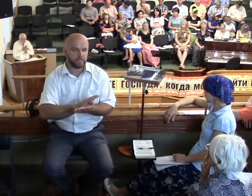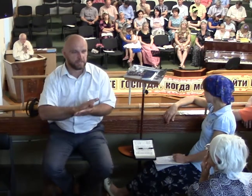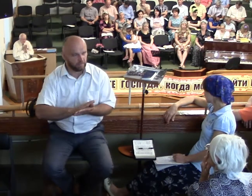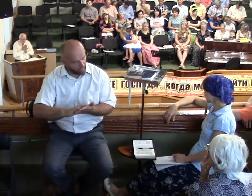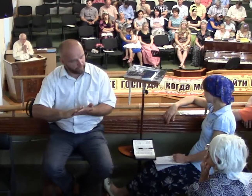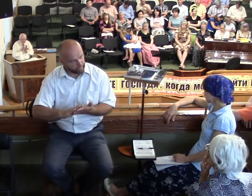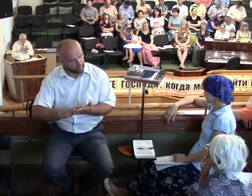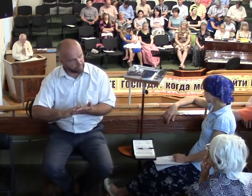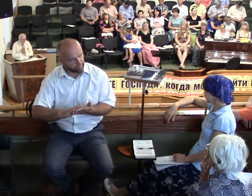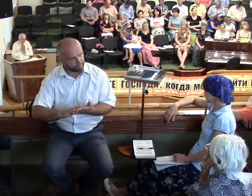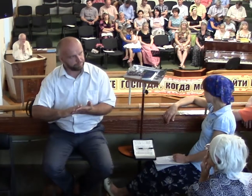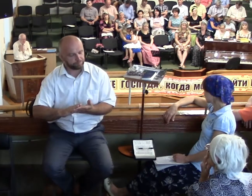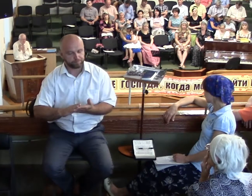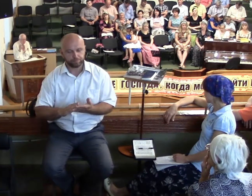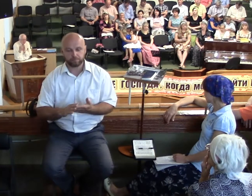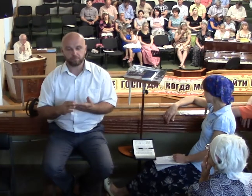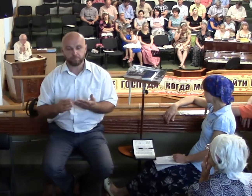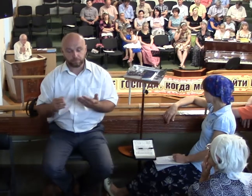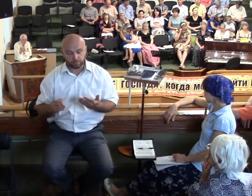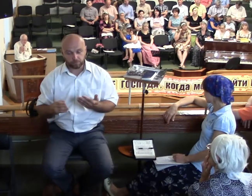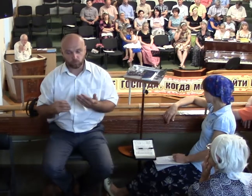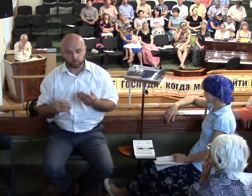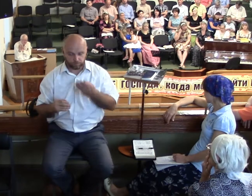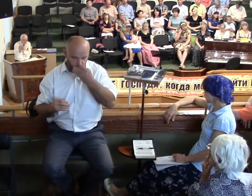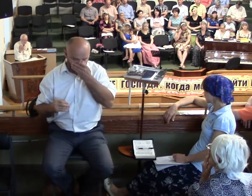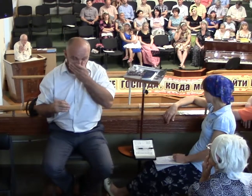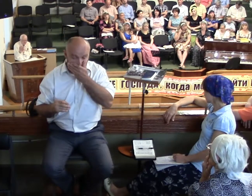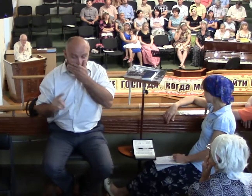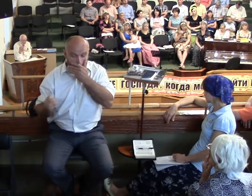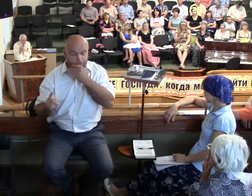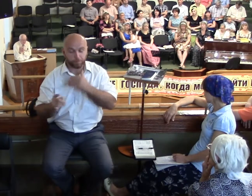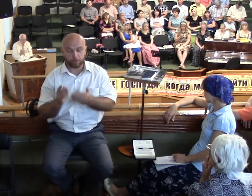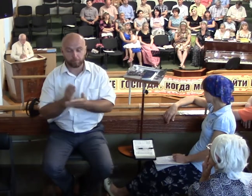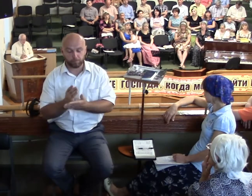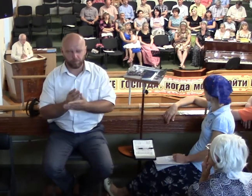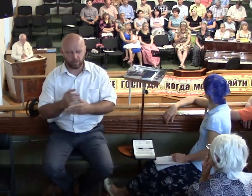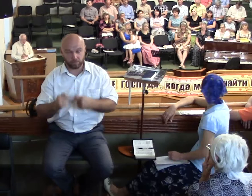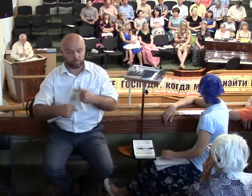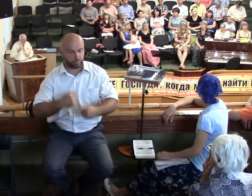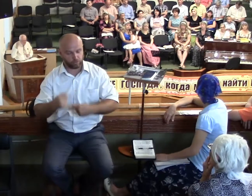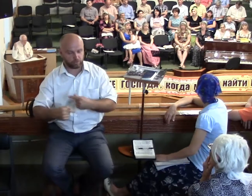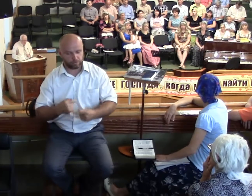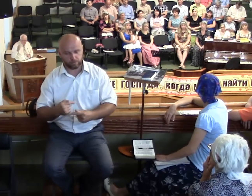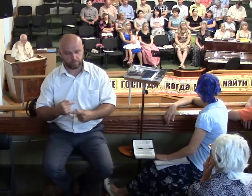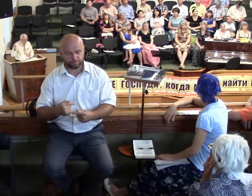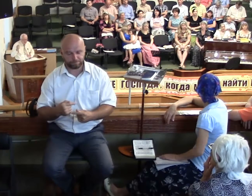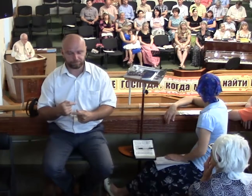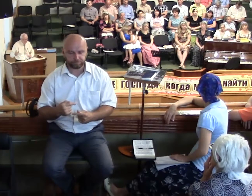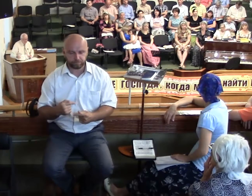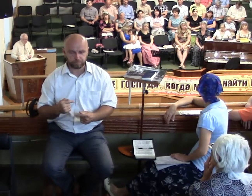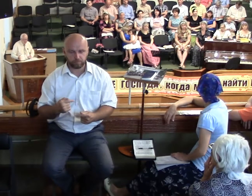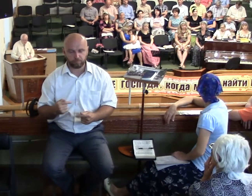и поэтому, если мы не святы с Ним, попытаемся иметь вечность, мы не будем иметь ее. Туда не войдет